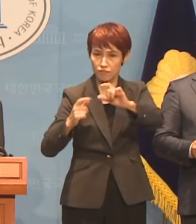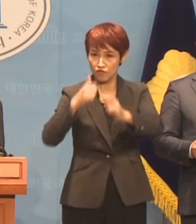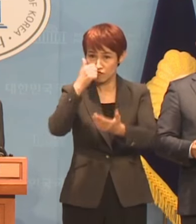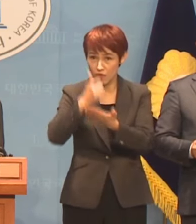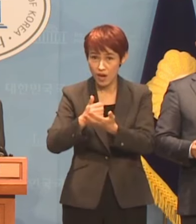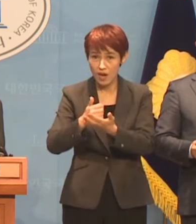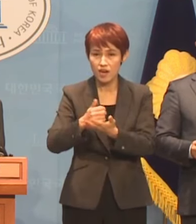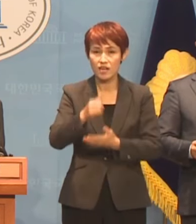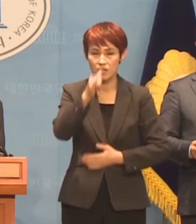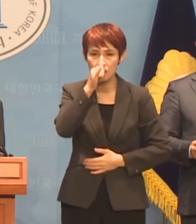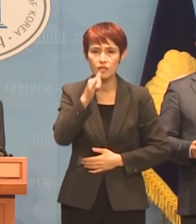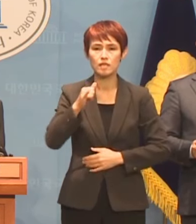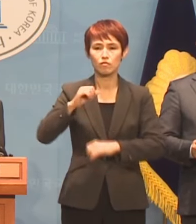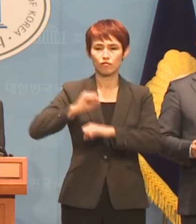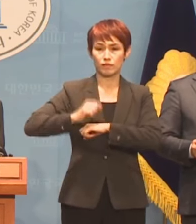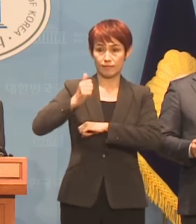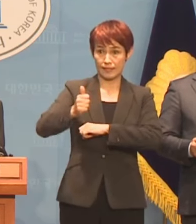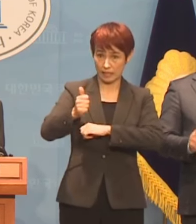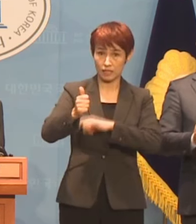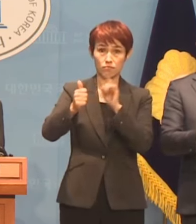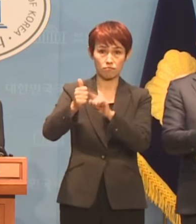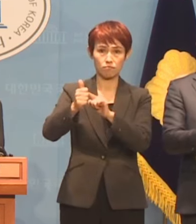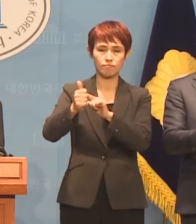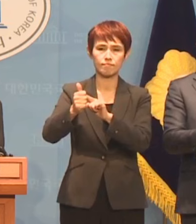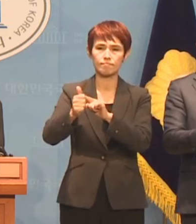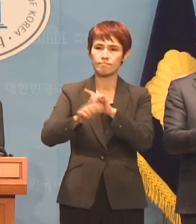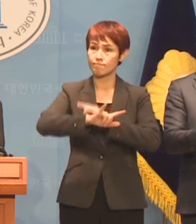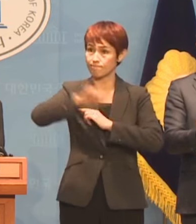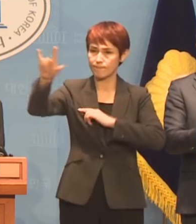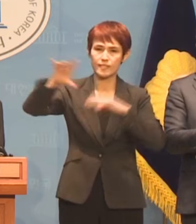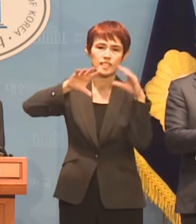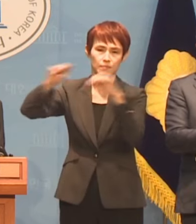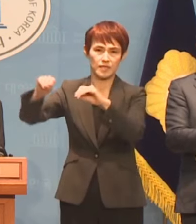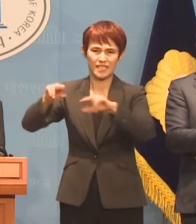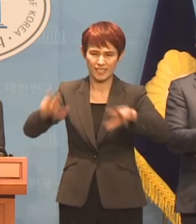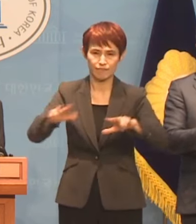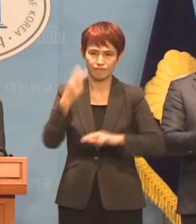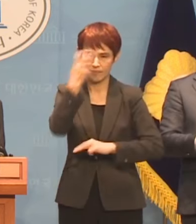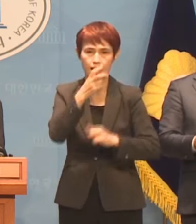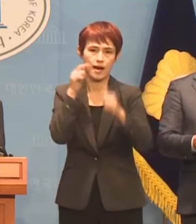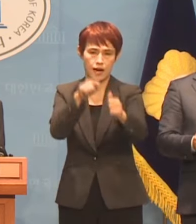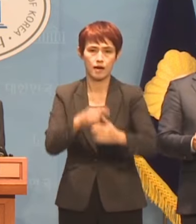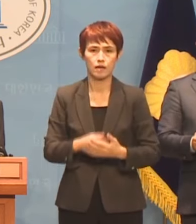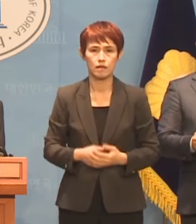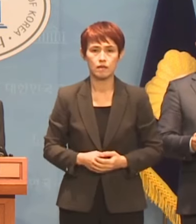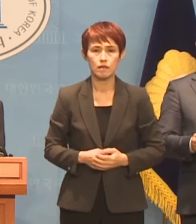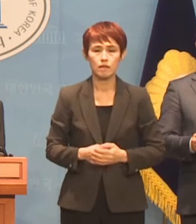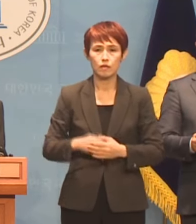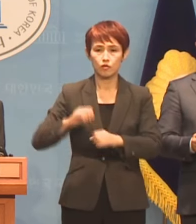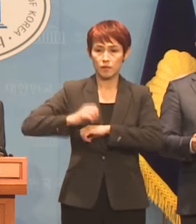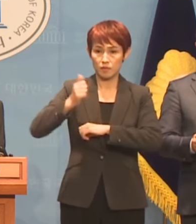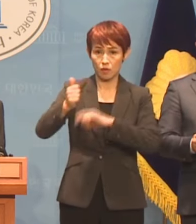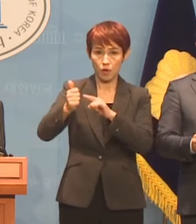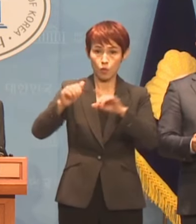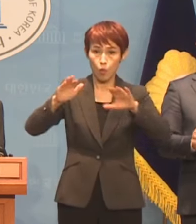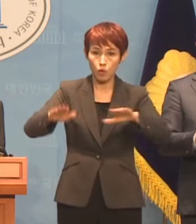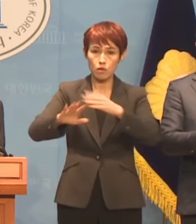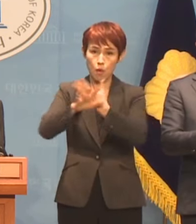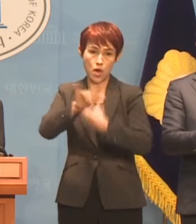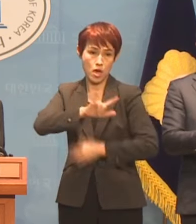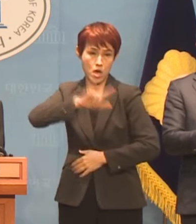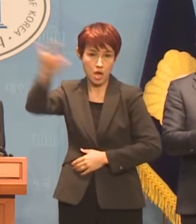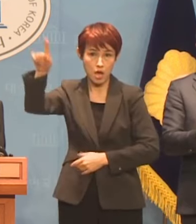김용현 장관을 즉각 출국 금지하고 수사를 개시하라. 오늘 김용현 장관이 해외 도피를